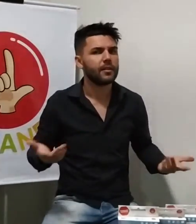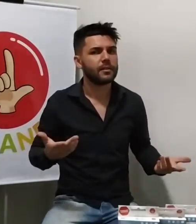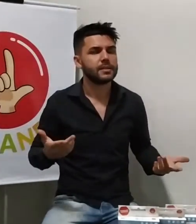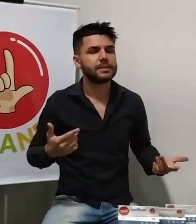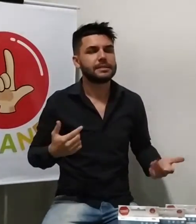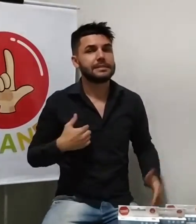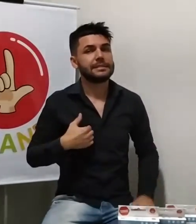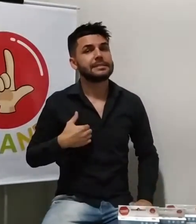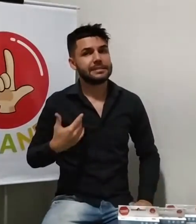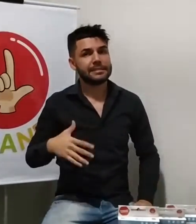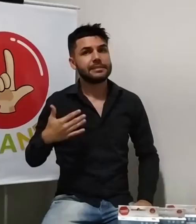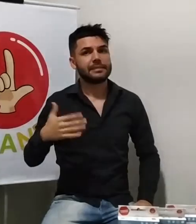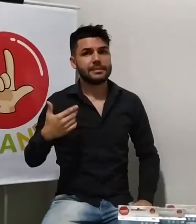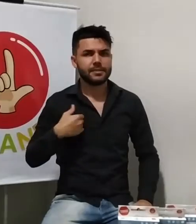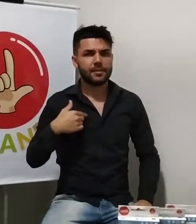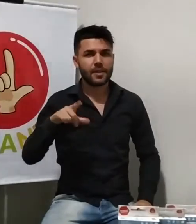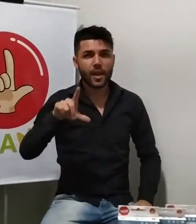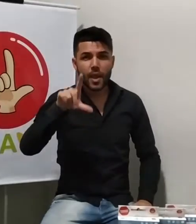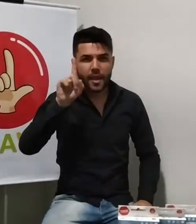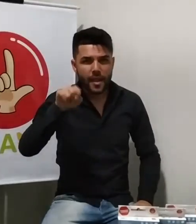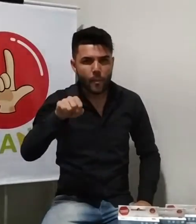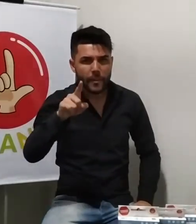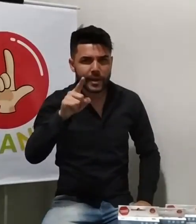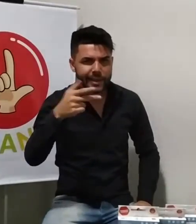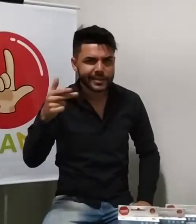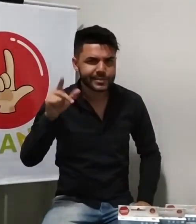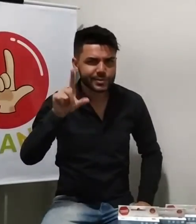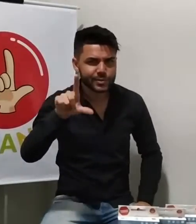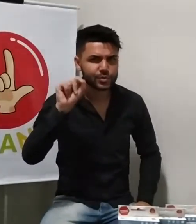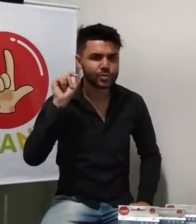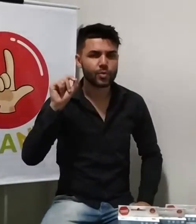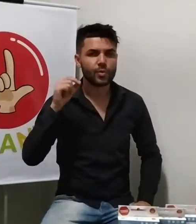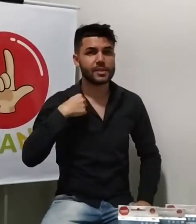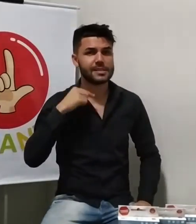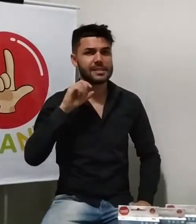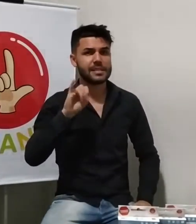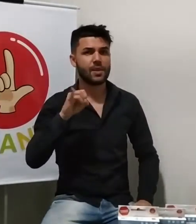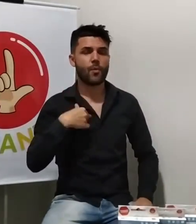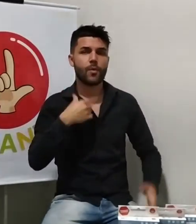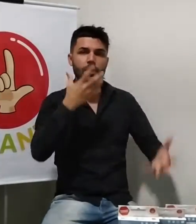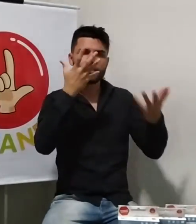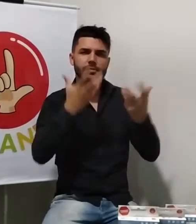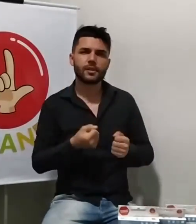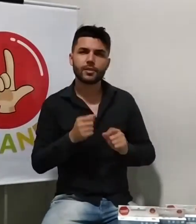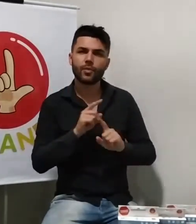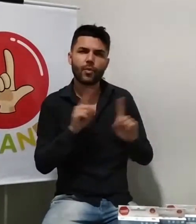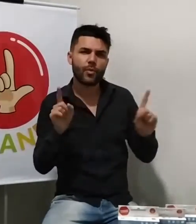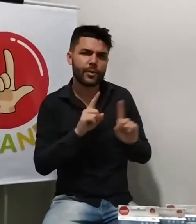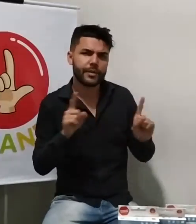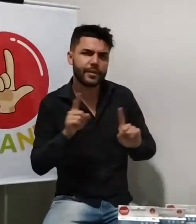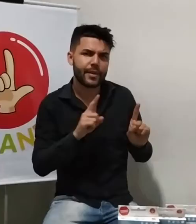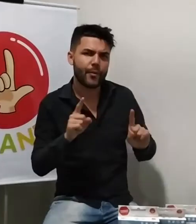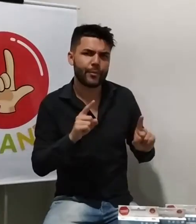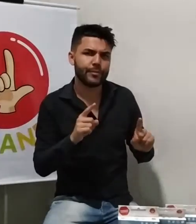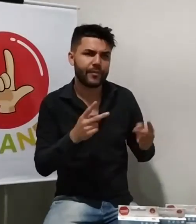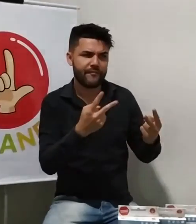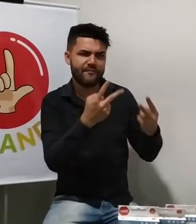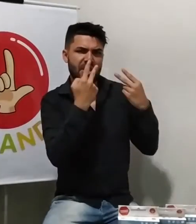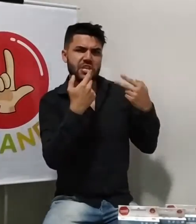porque decidimos ser vítimas, porque aceitamos ser vítimas, porque aceitamos o discurso vitimista e acabamos, por conta disso, nos